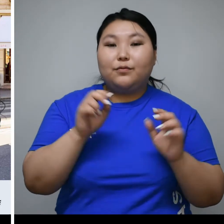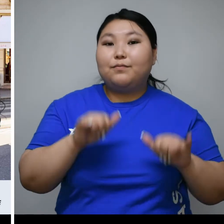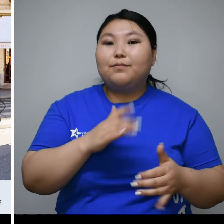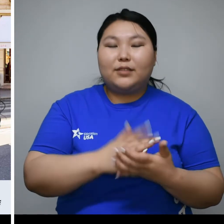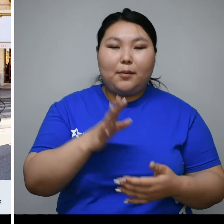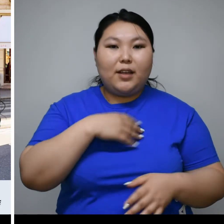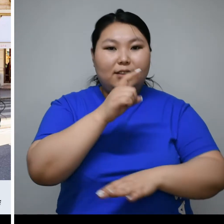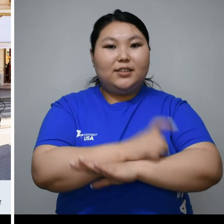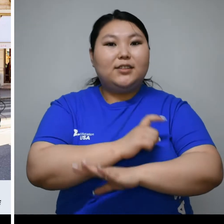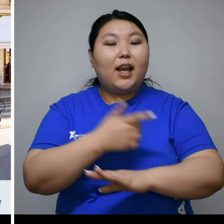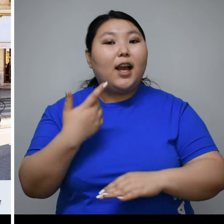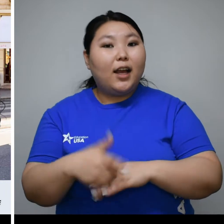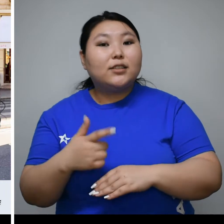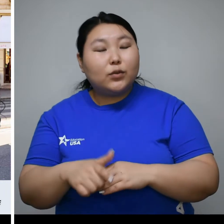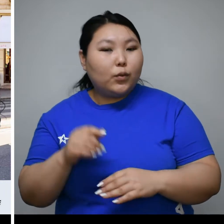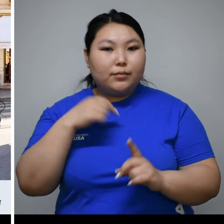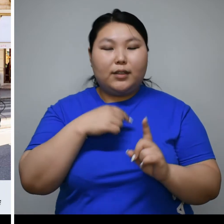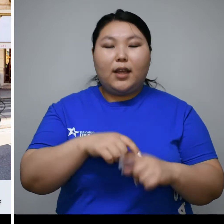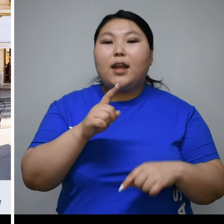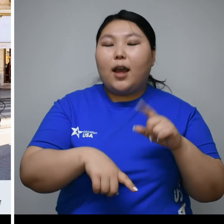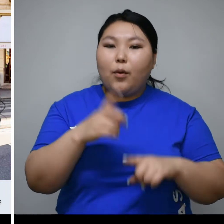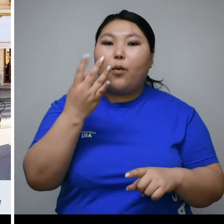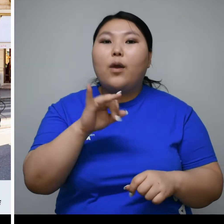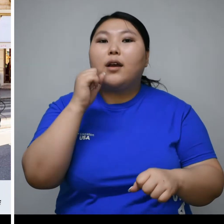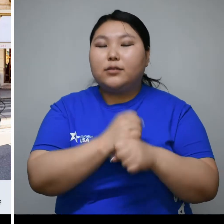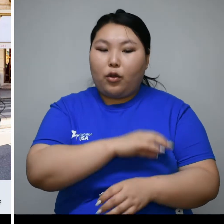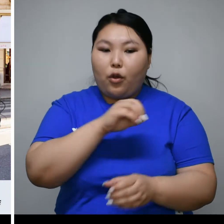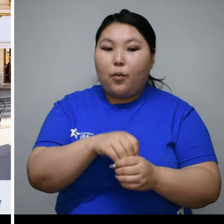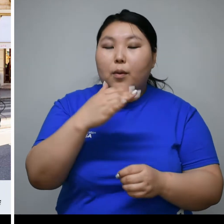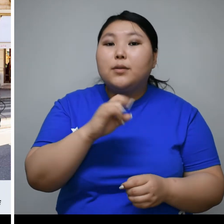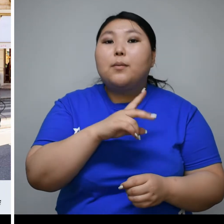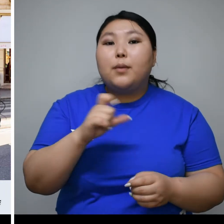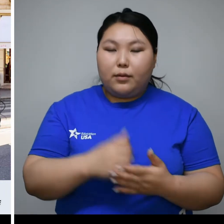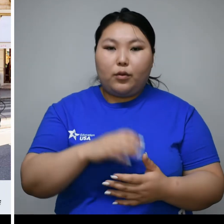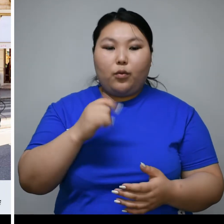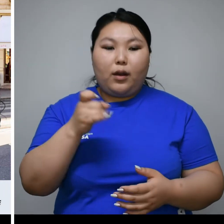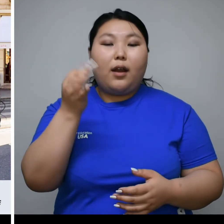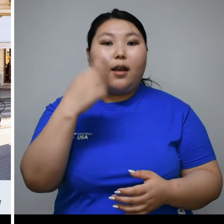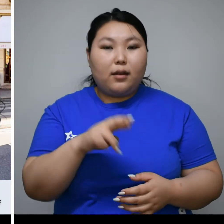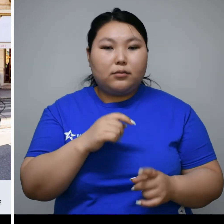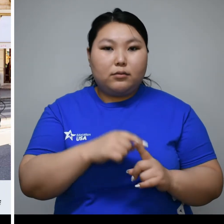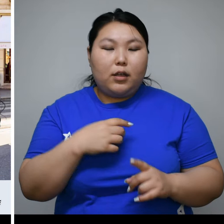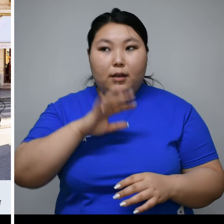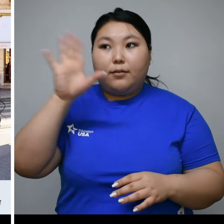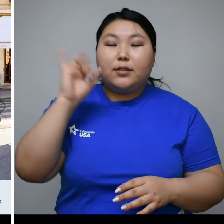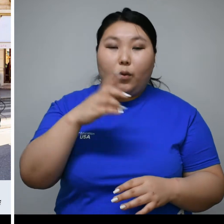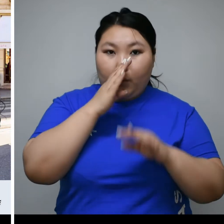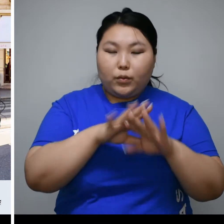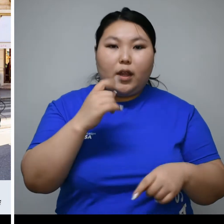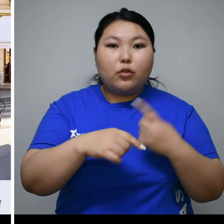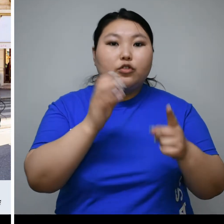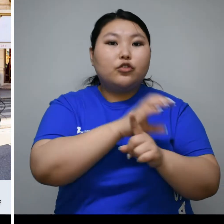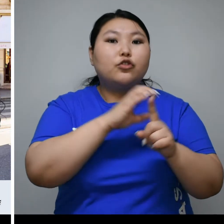Тэгээд хичээлээс гадуурх ямар үйл ажиллагаануудад оролцож байсан бэ гэхлээр нөгөө Yugra-аар явцсан хүүхдүүдэд